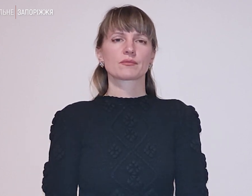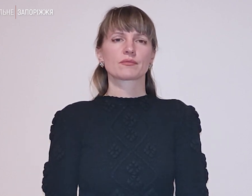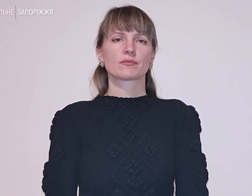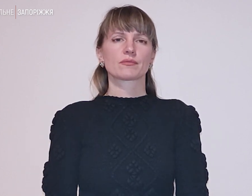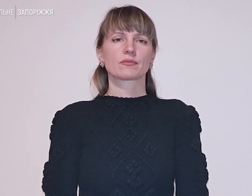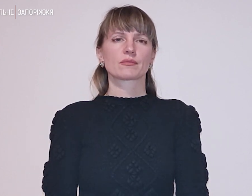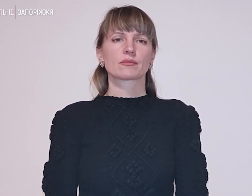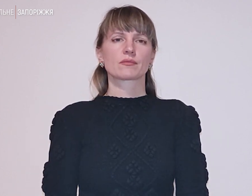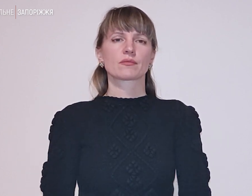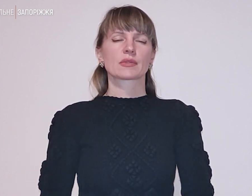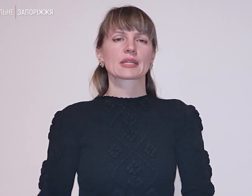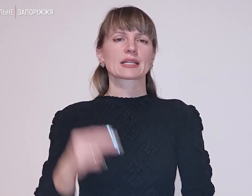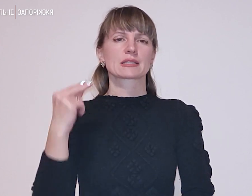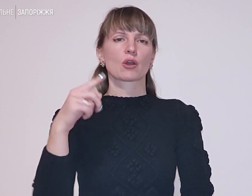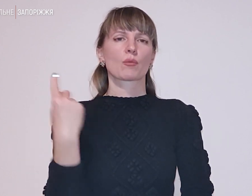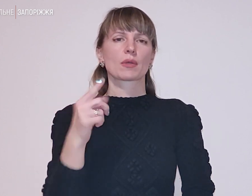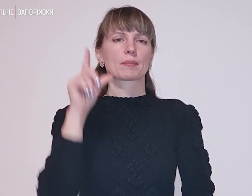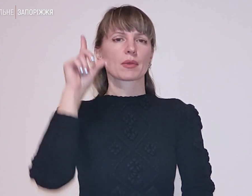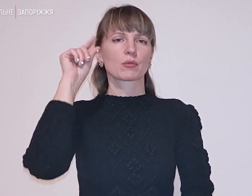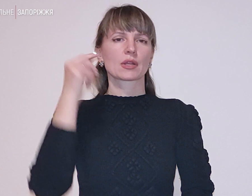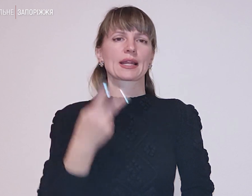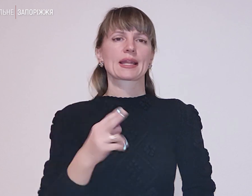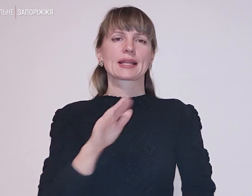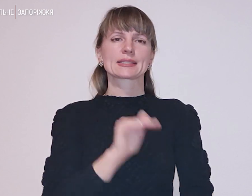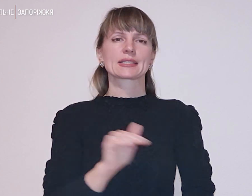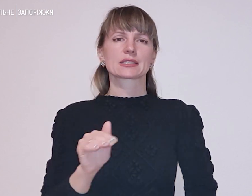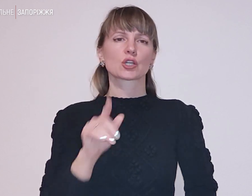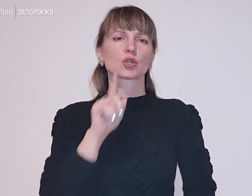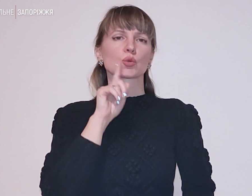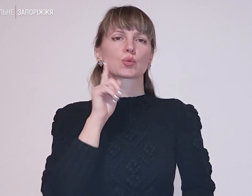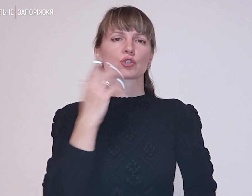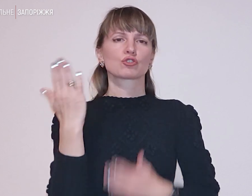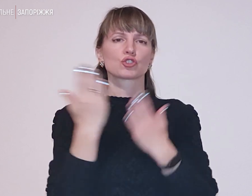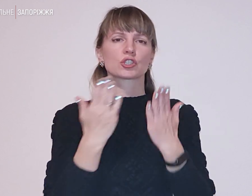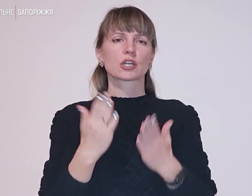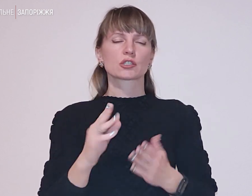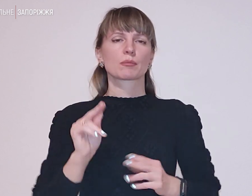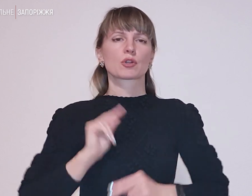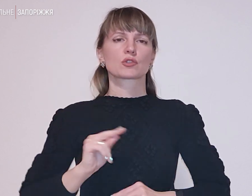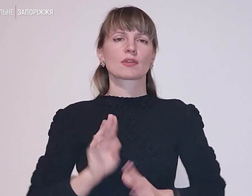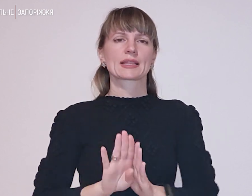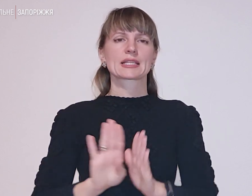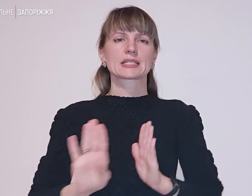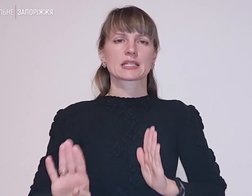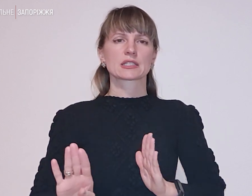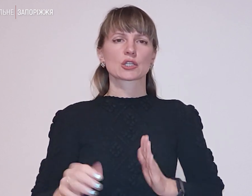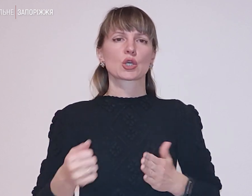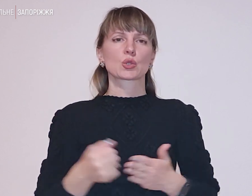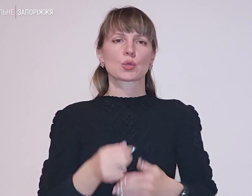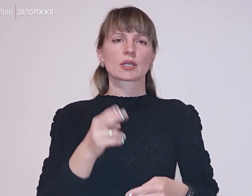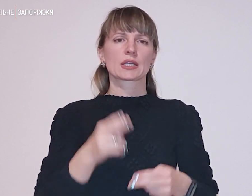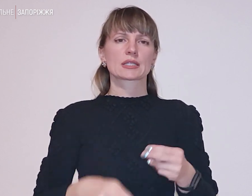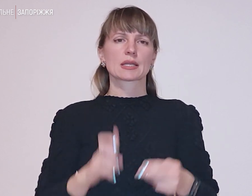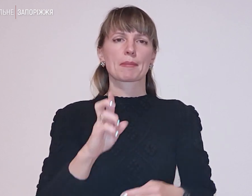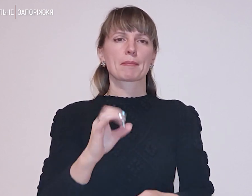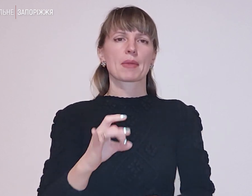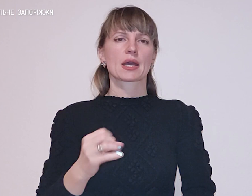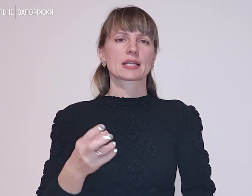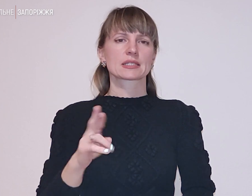А ось Запорізька обласна бібліотека для дітей «Юний читач» працюватиме дистанційно до кінця березня. Про це